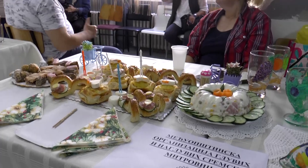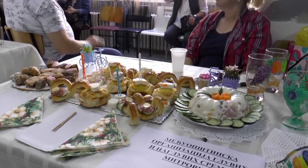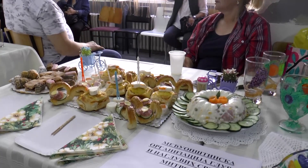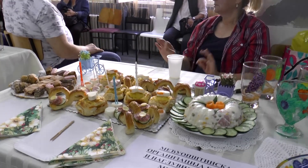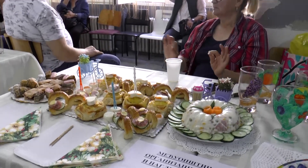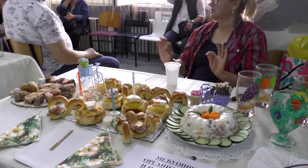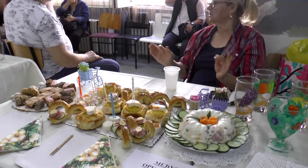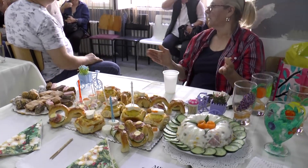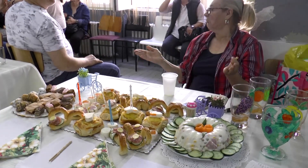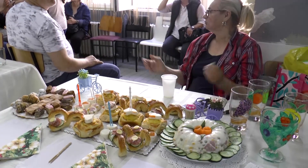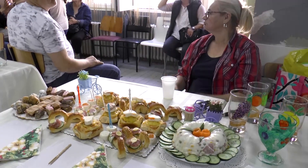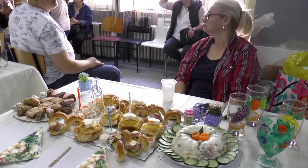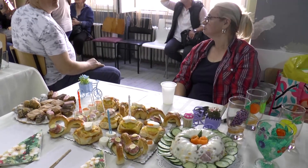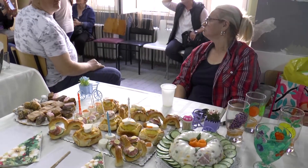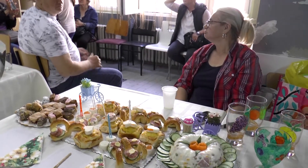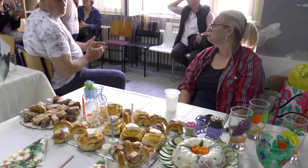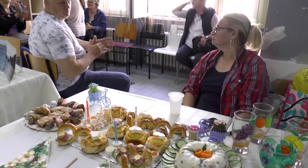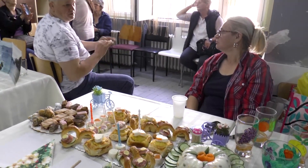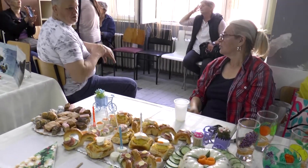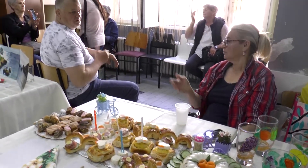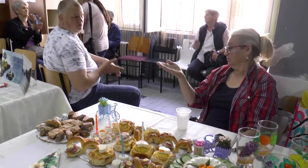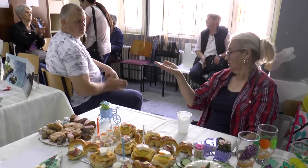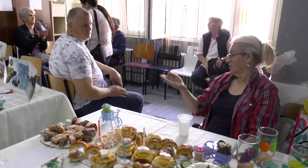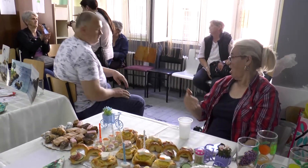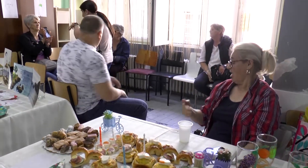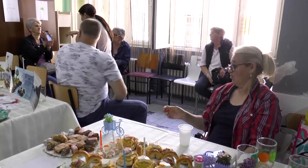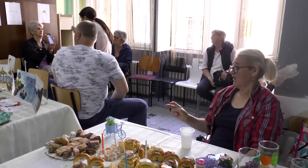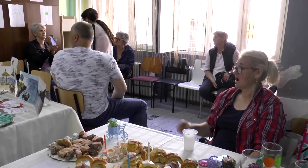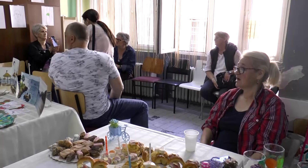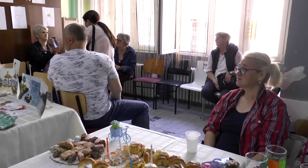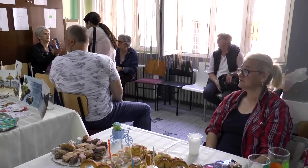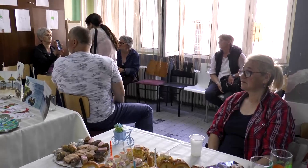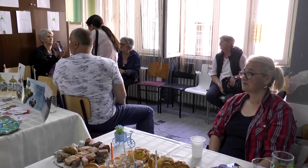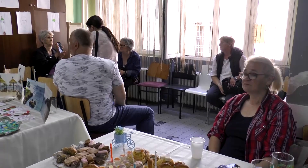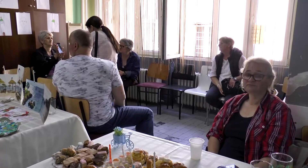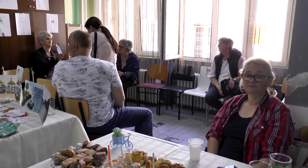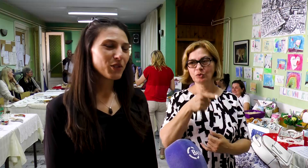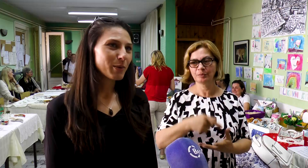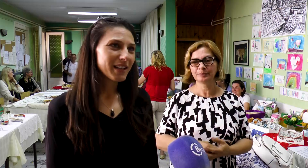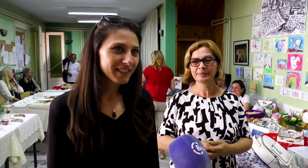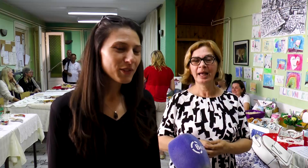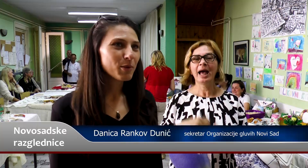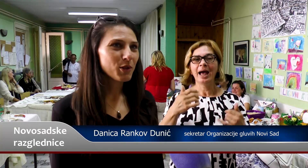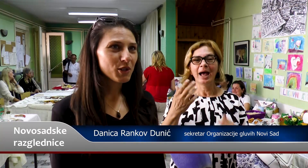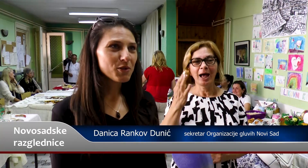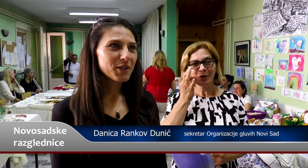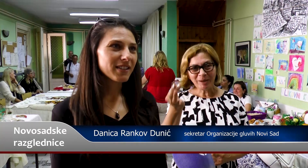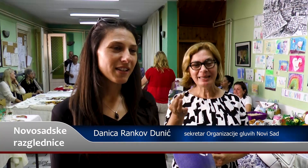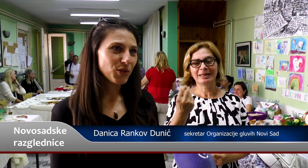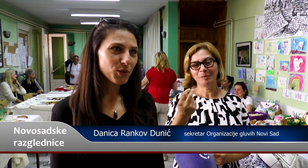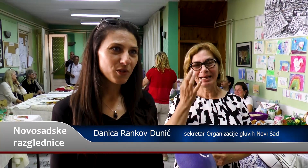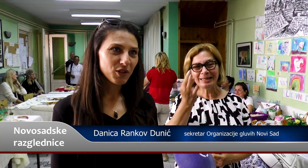heklanja veza, slikanja, dekupaža, kao i izrade drugih ukrasnih i dekorativnih predmeta. Dobar dan i